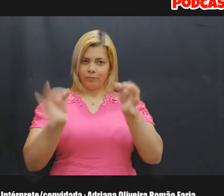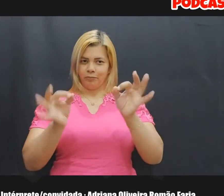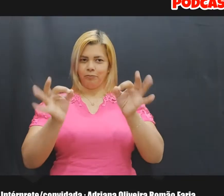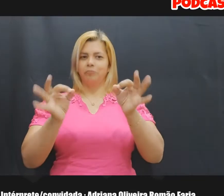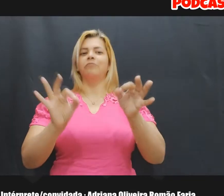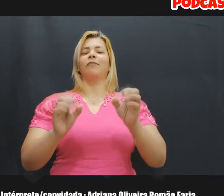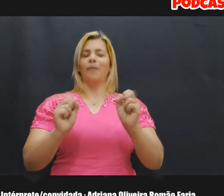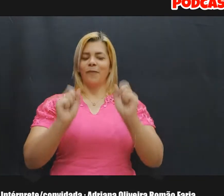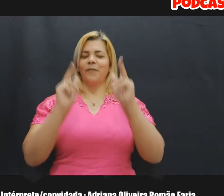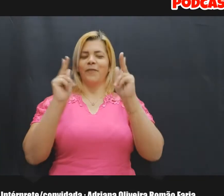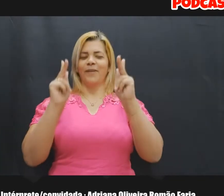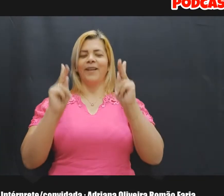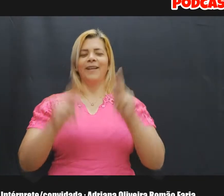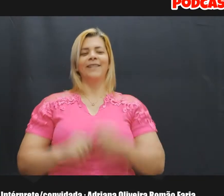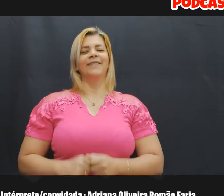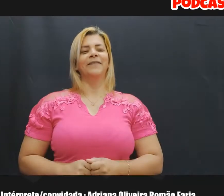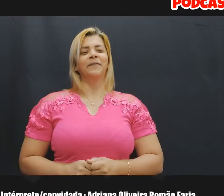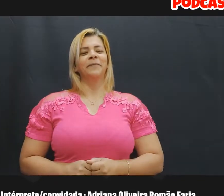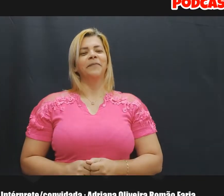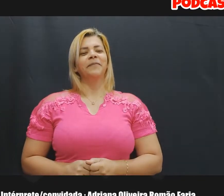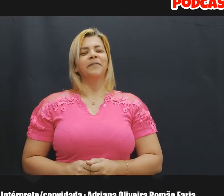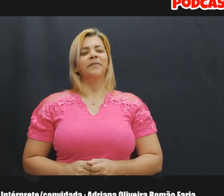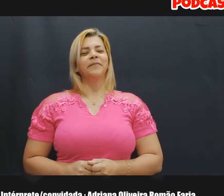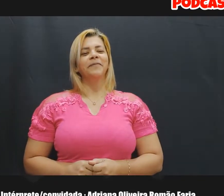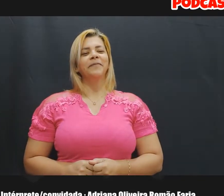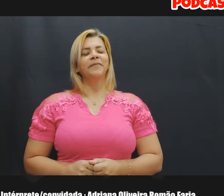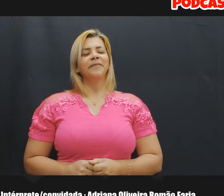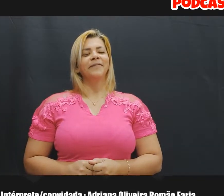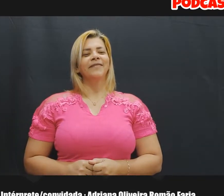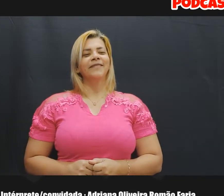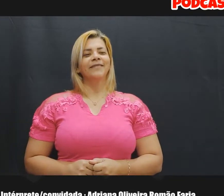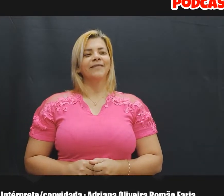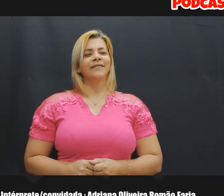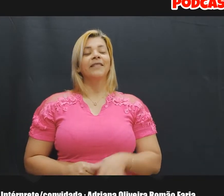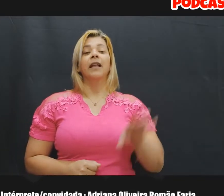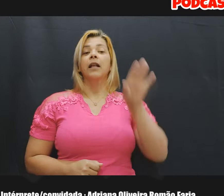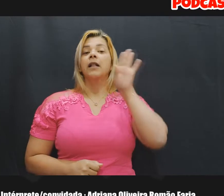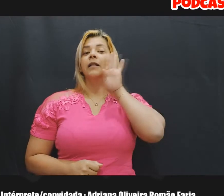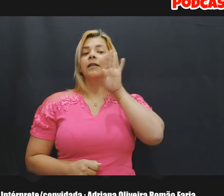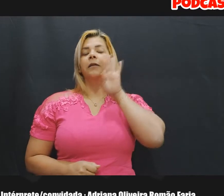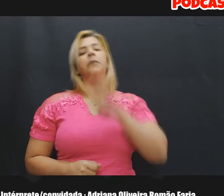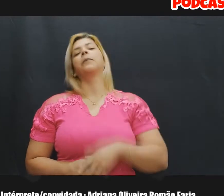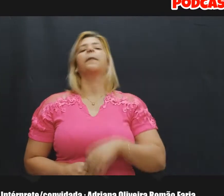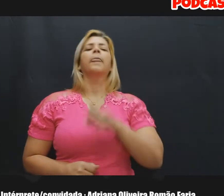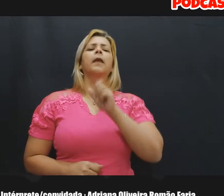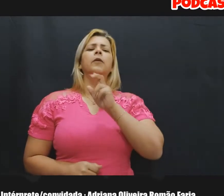certinho. Tá certinho a minha apresentação. Legal. Professora,